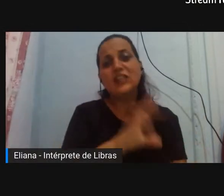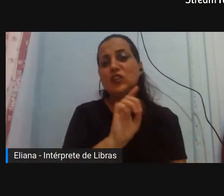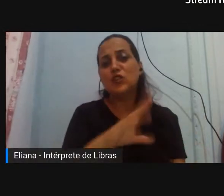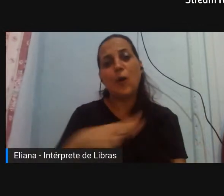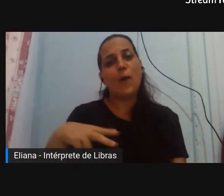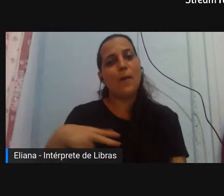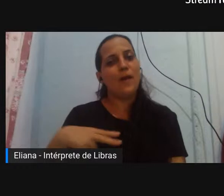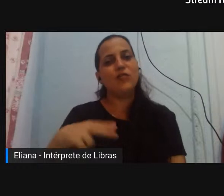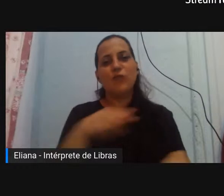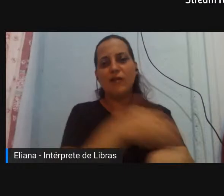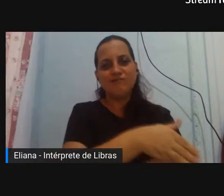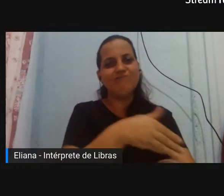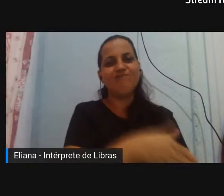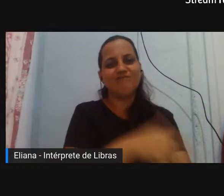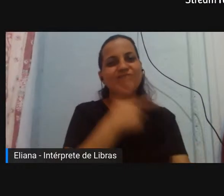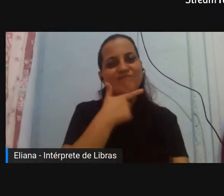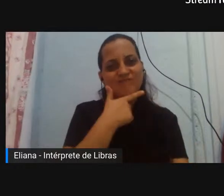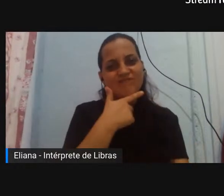qualidade.